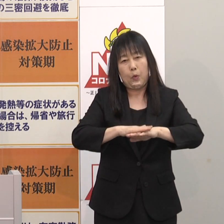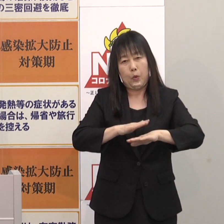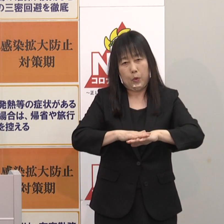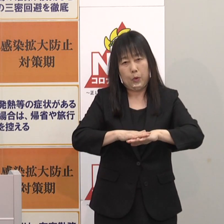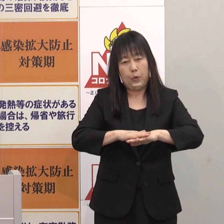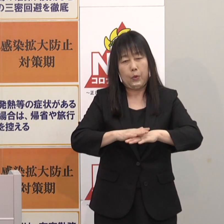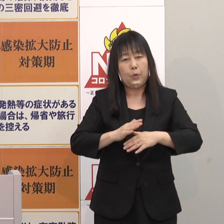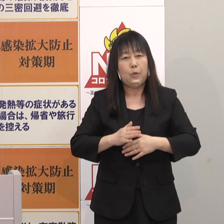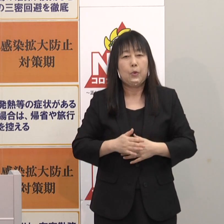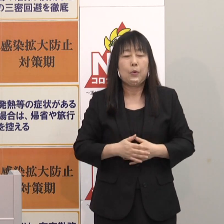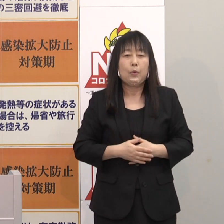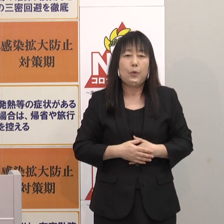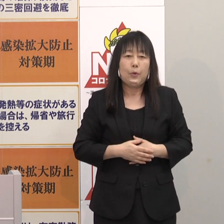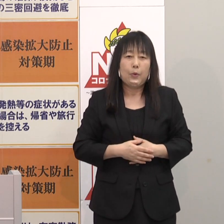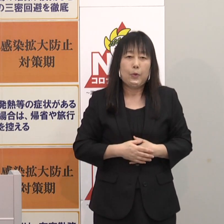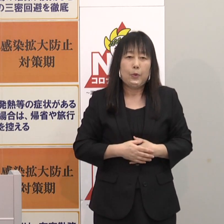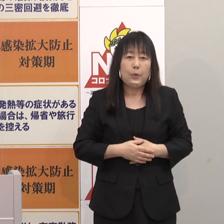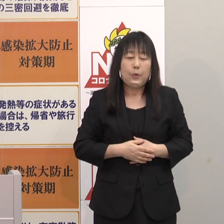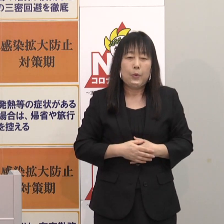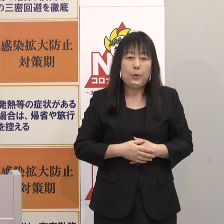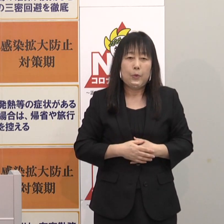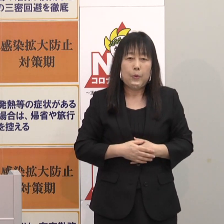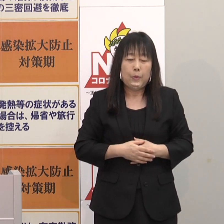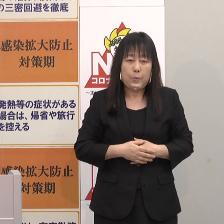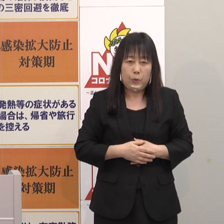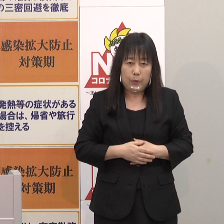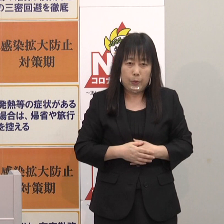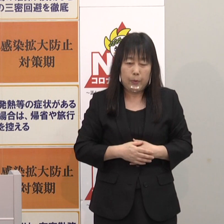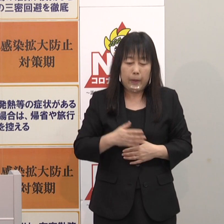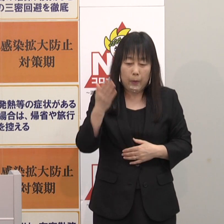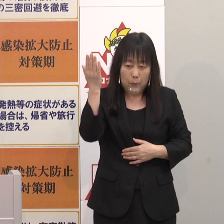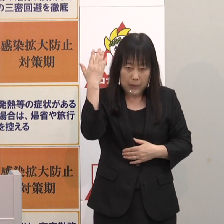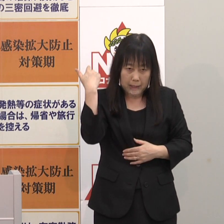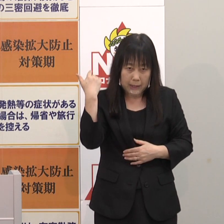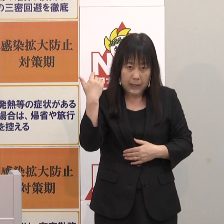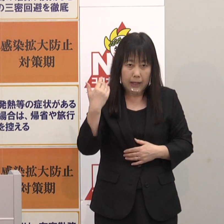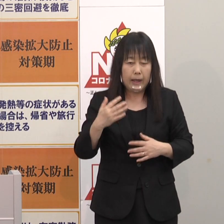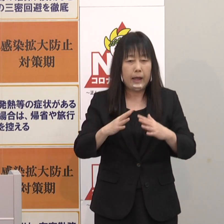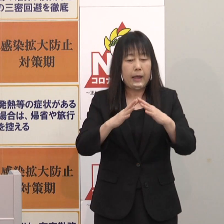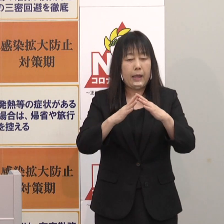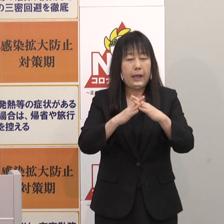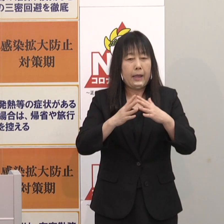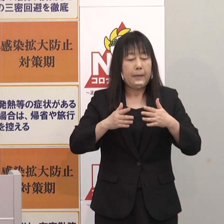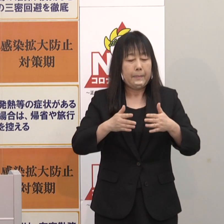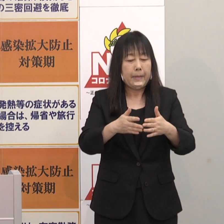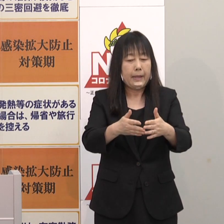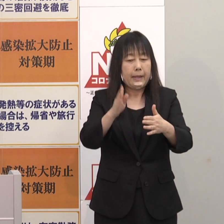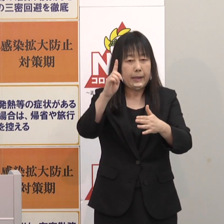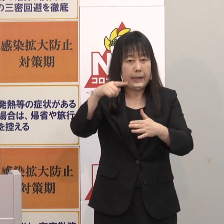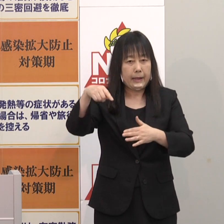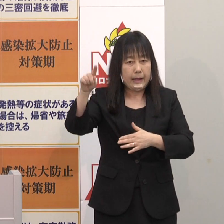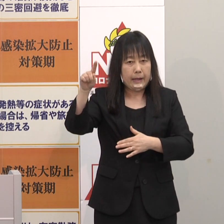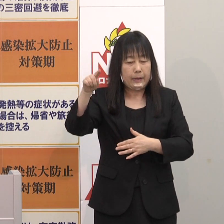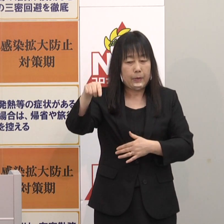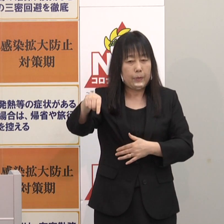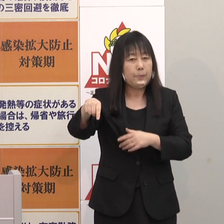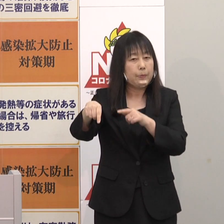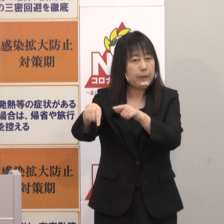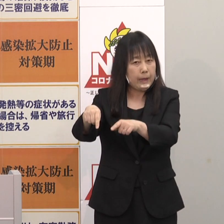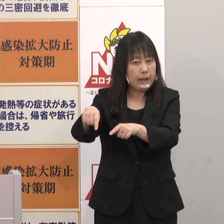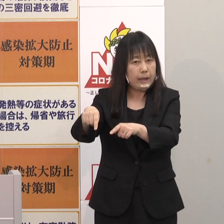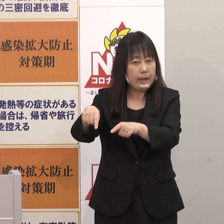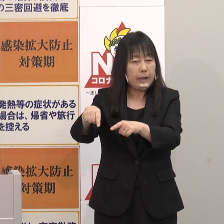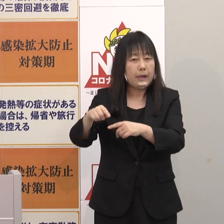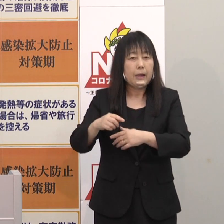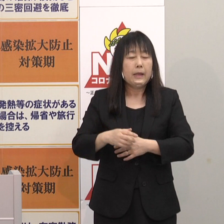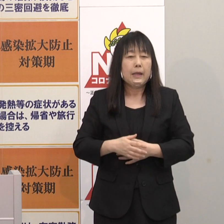。先日ですね、宮崎県教委の方で、もともと県立学校に黙食の要請をしてい